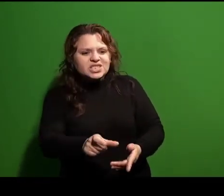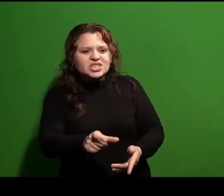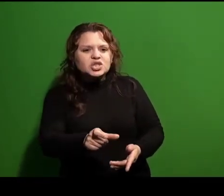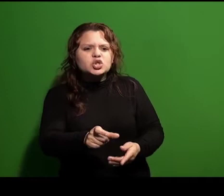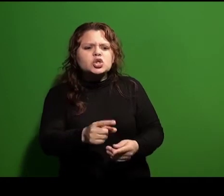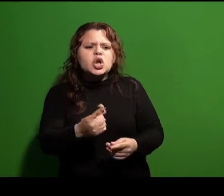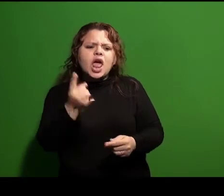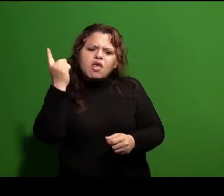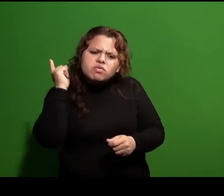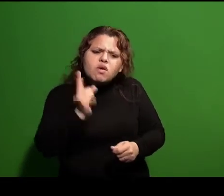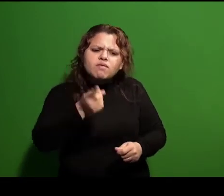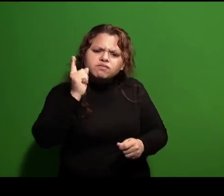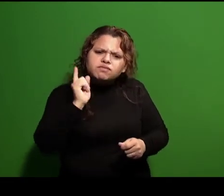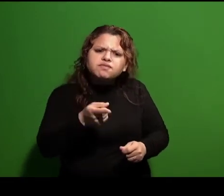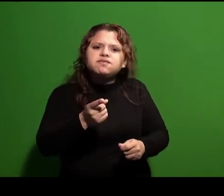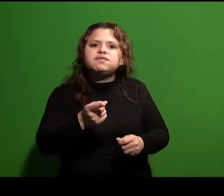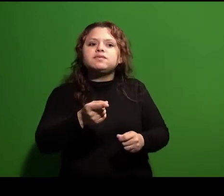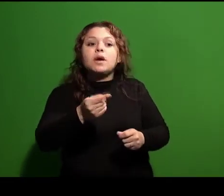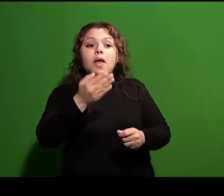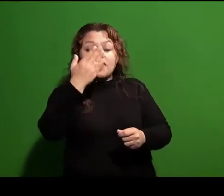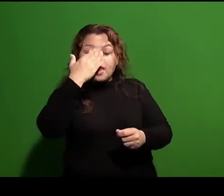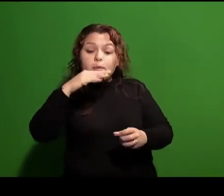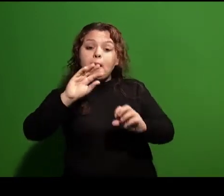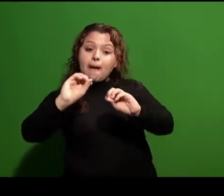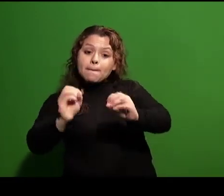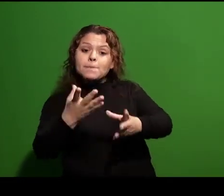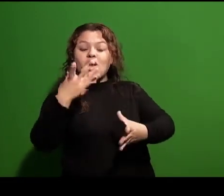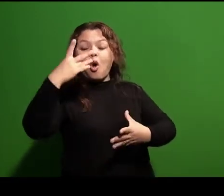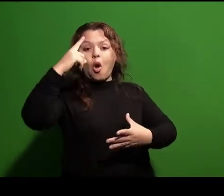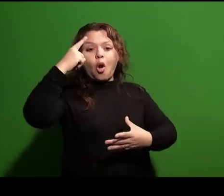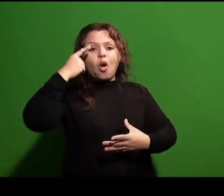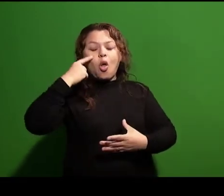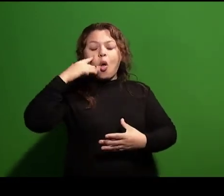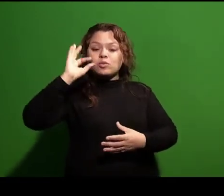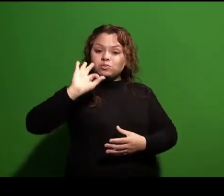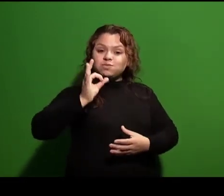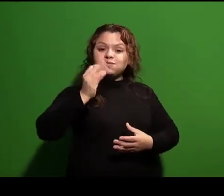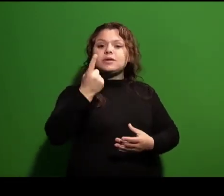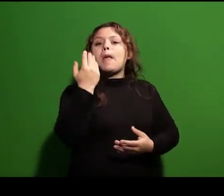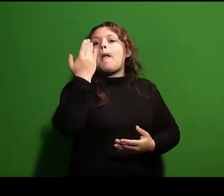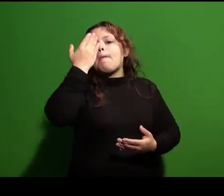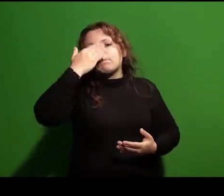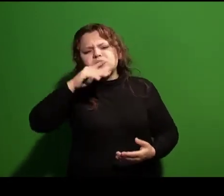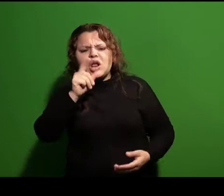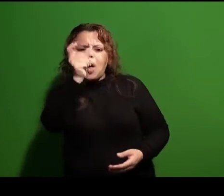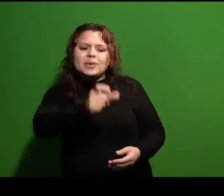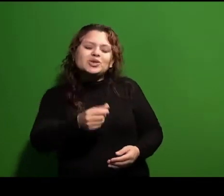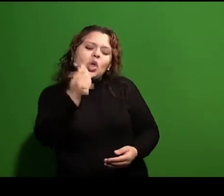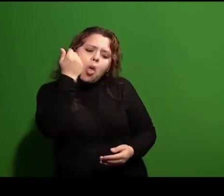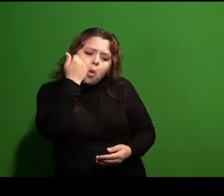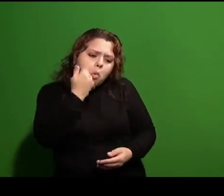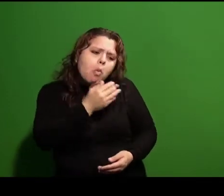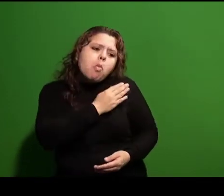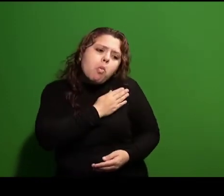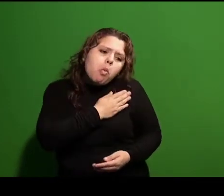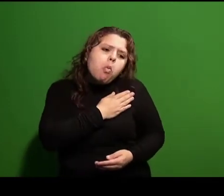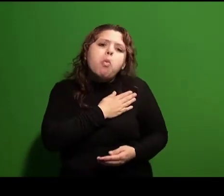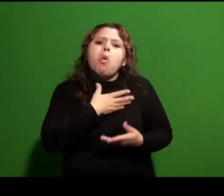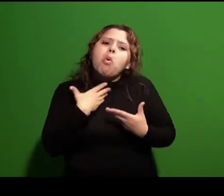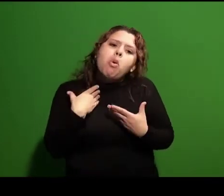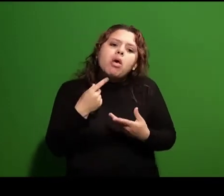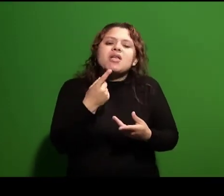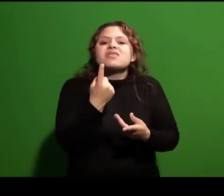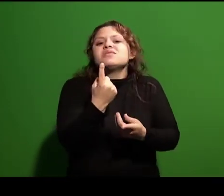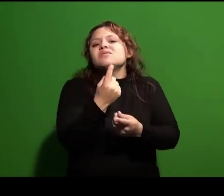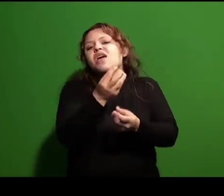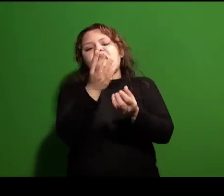muchacho consentido avergonzará a su madre. Cuando los impíos son muchos, mucha es la prevaricación,